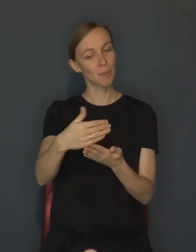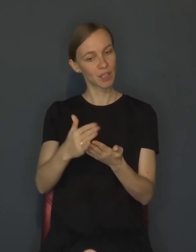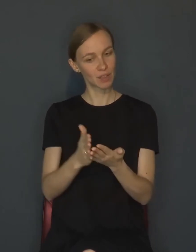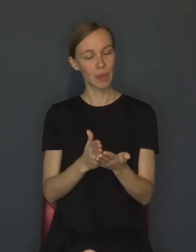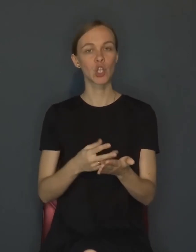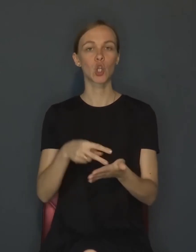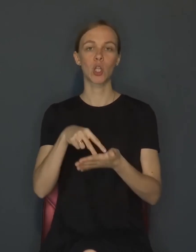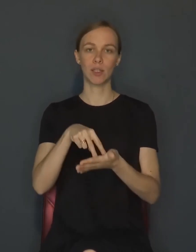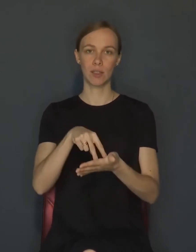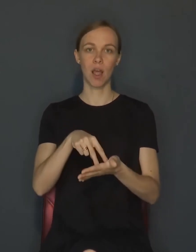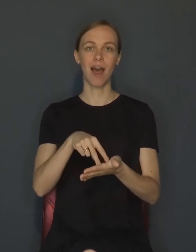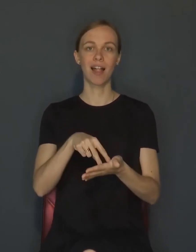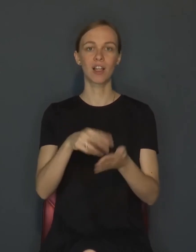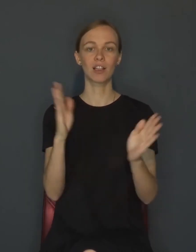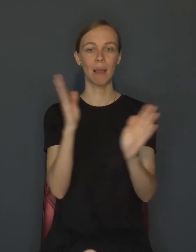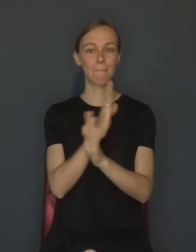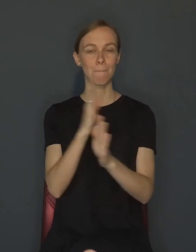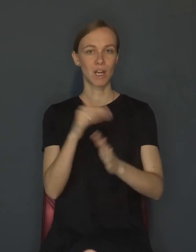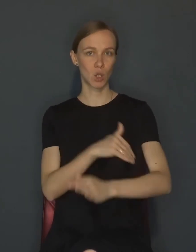температурно-вологісний режим у казематі.